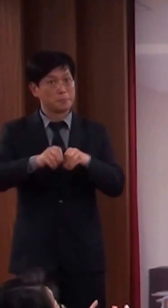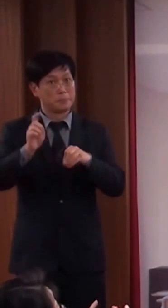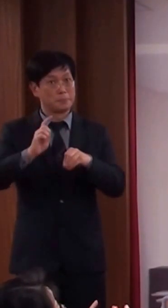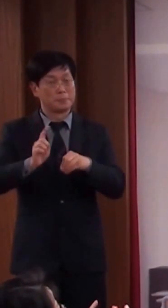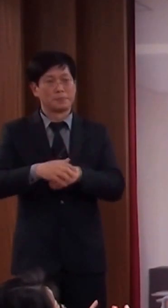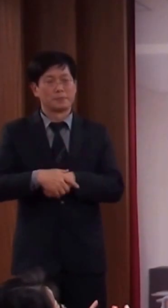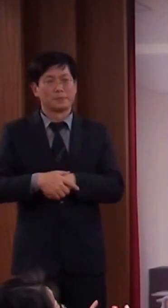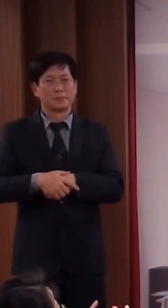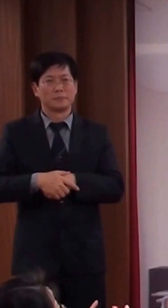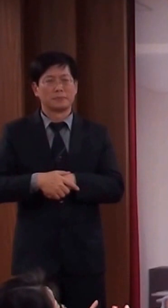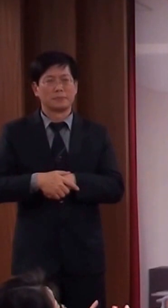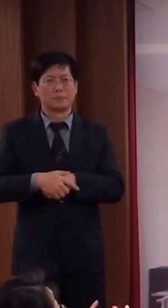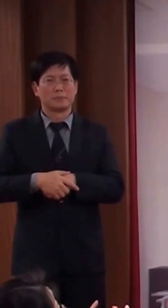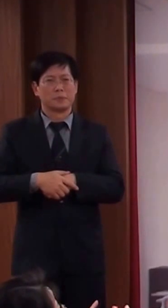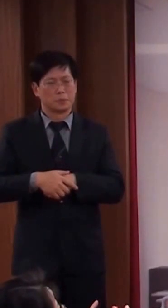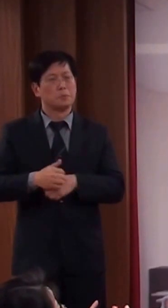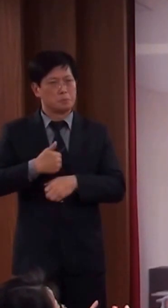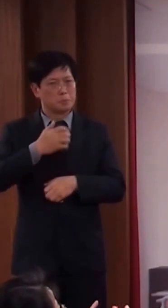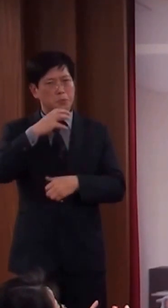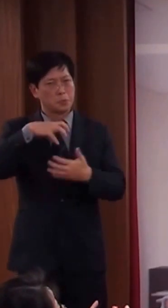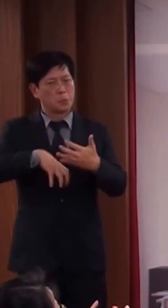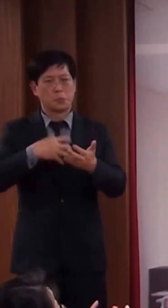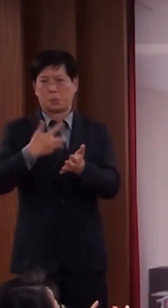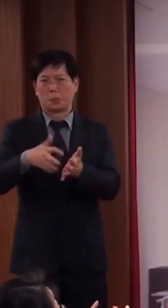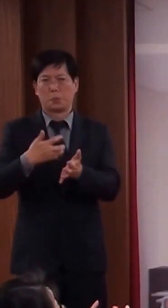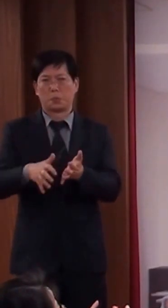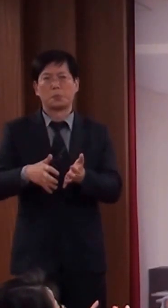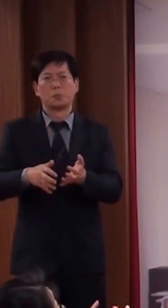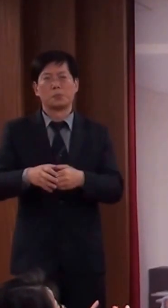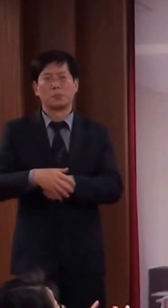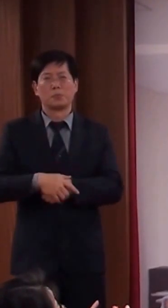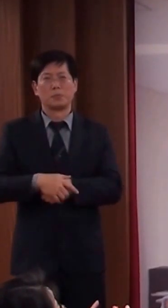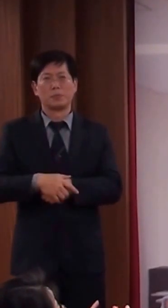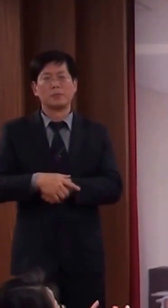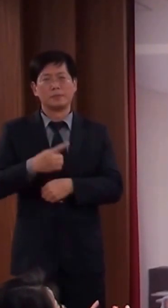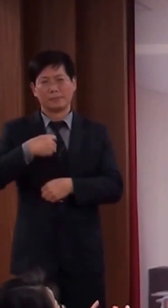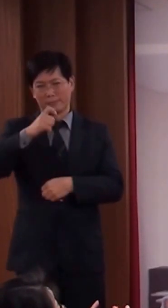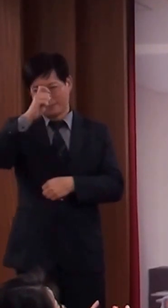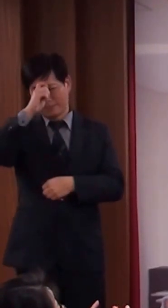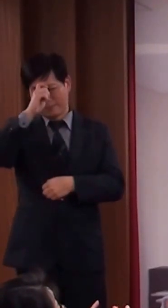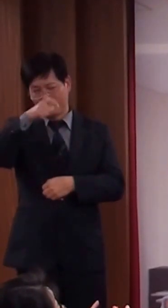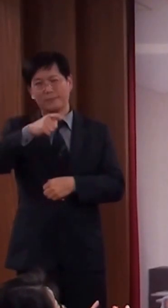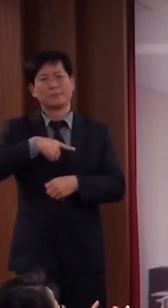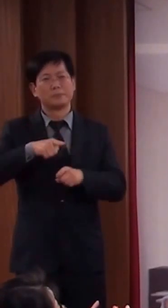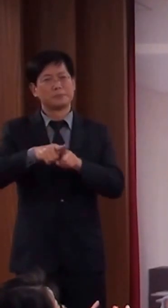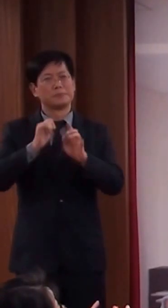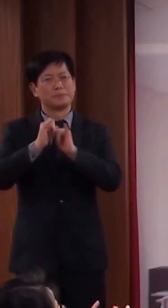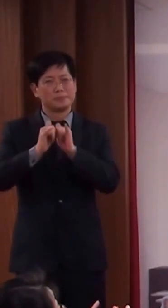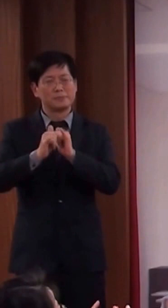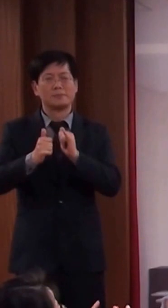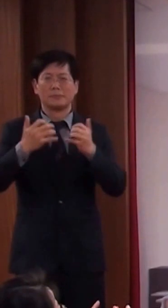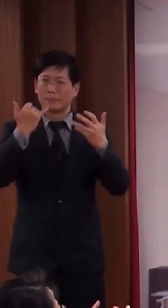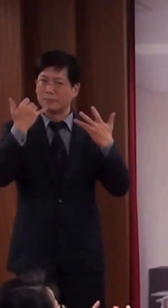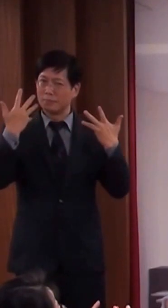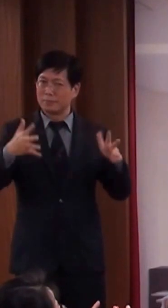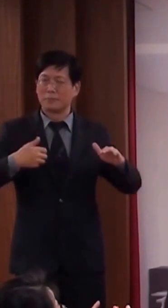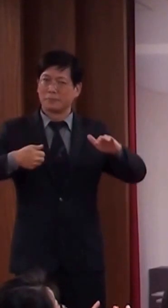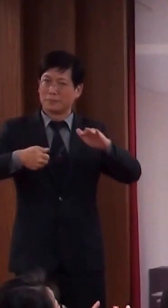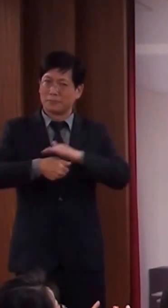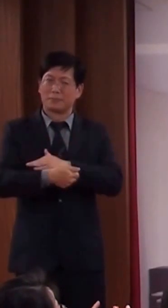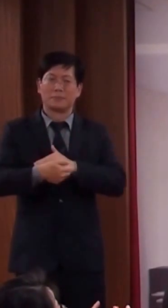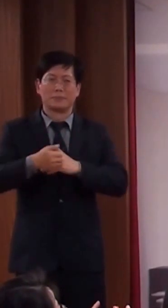呢，奖品呢算很丰富， 丰富， 对，我们所以呢，希望呢民众朋友呢多多呢